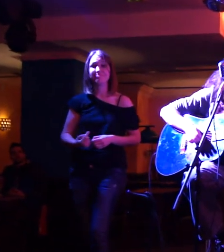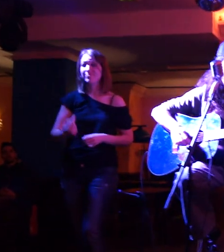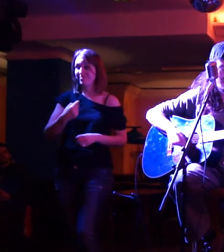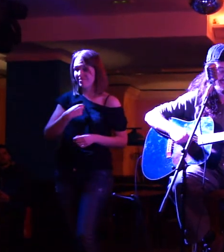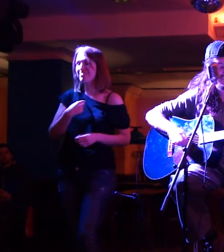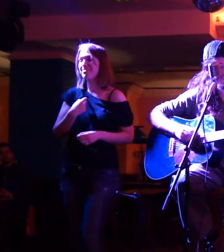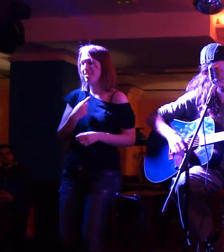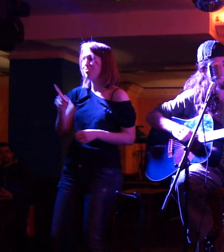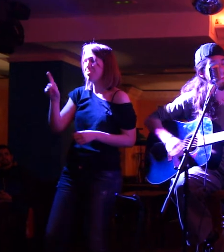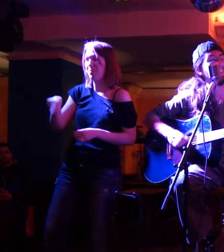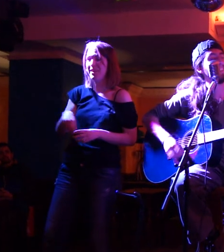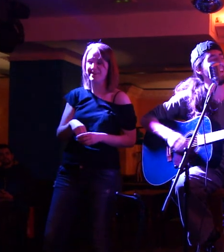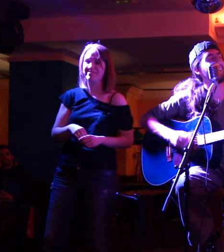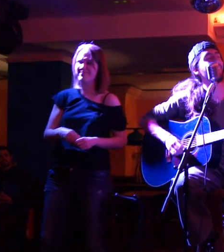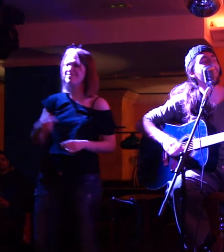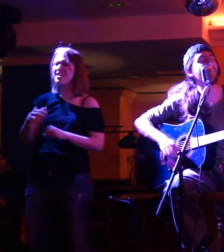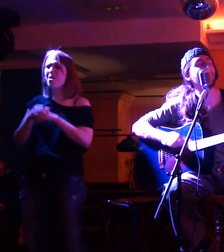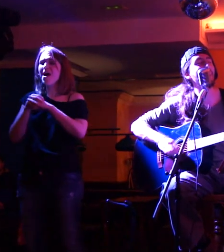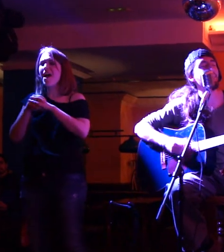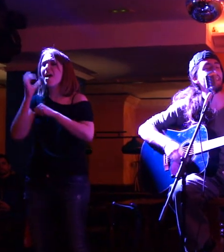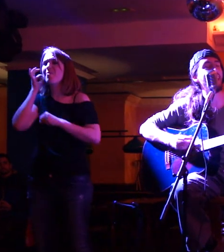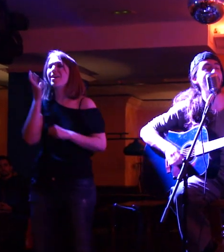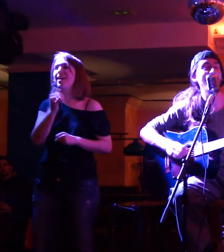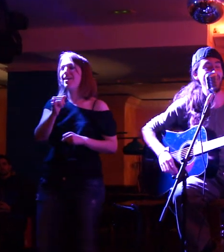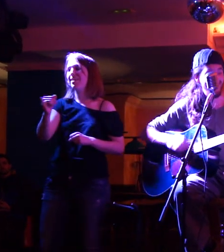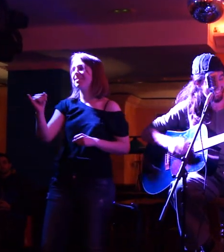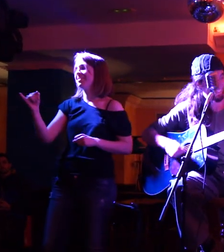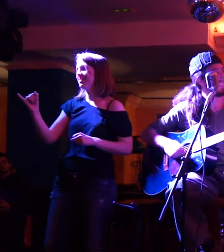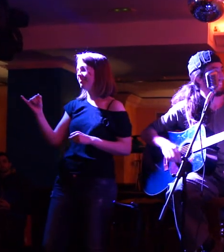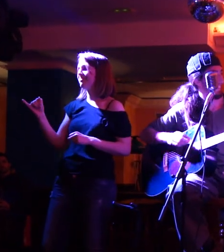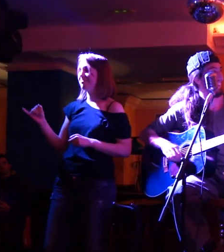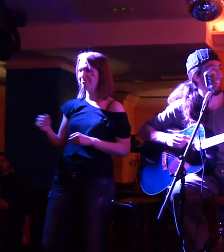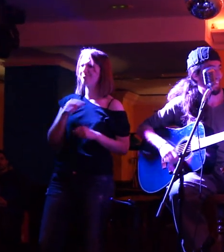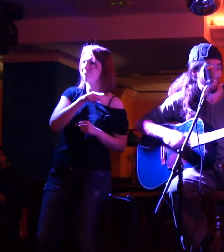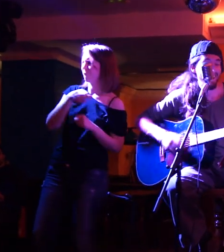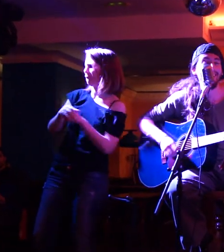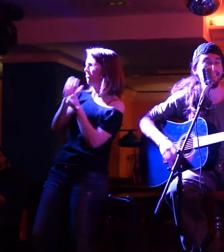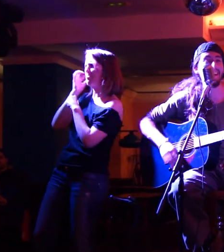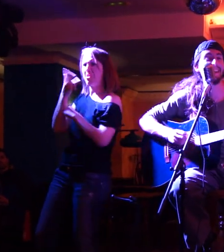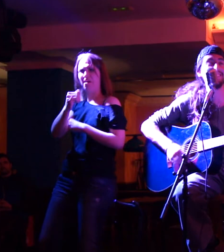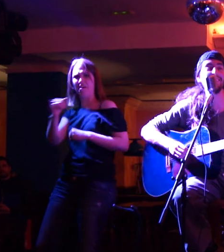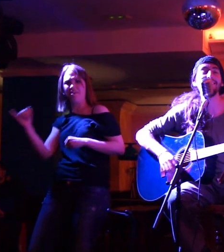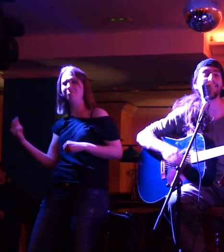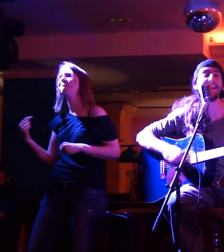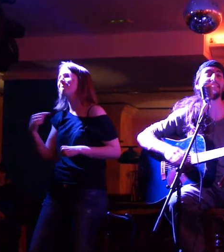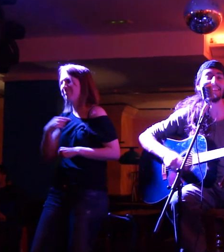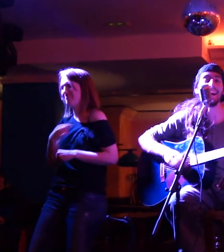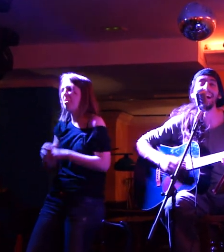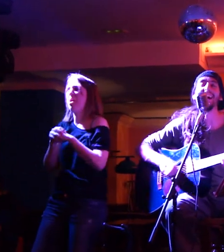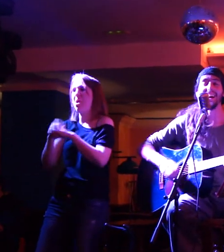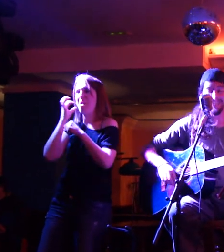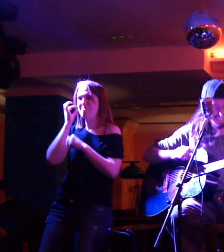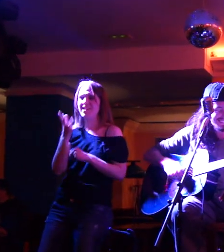también que tengo una amiga. Tiene una amiga. Tengo una